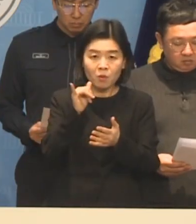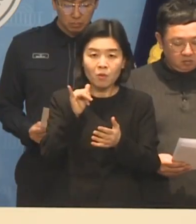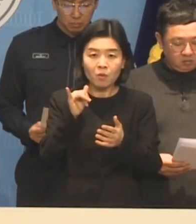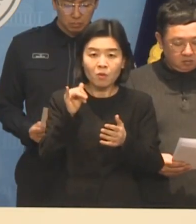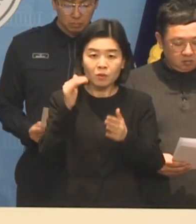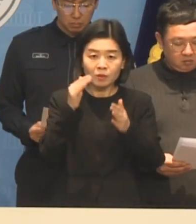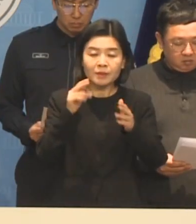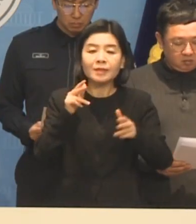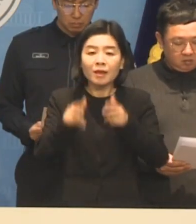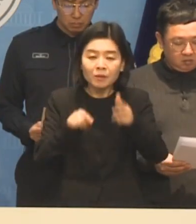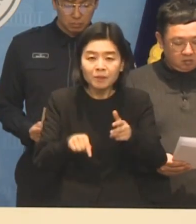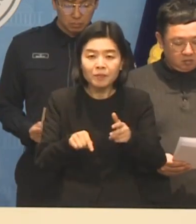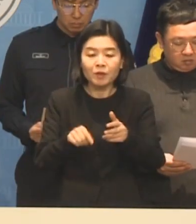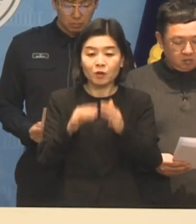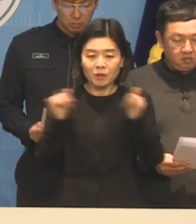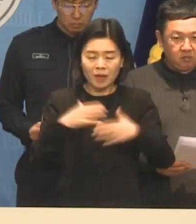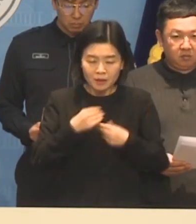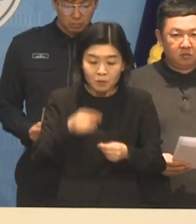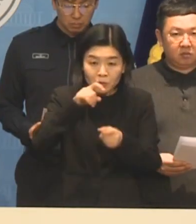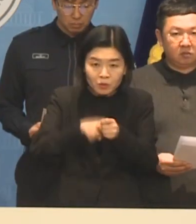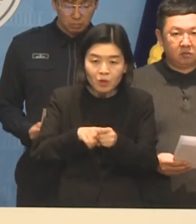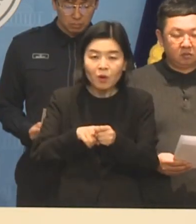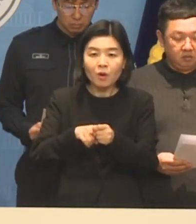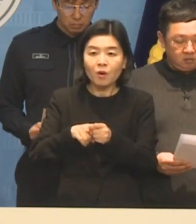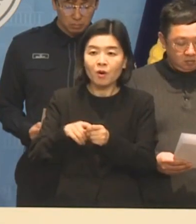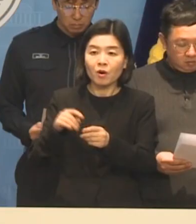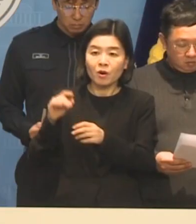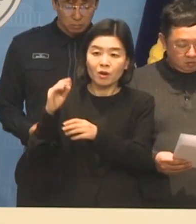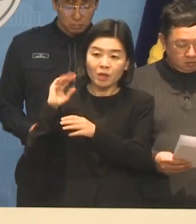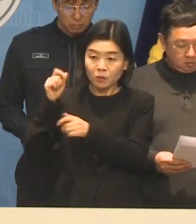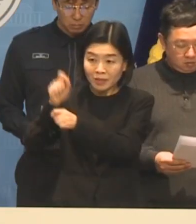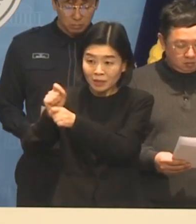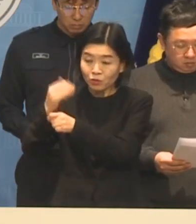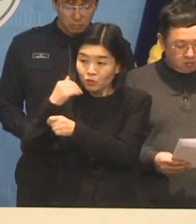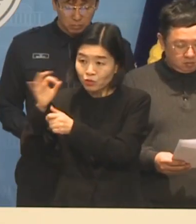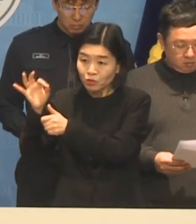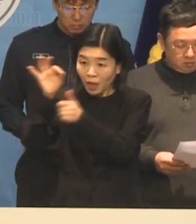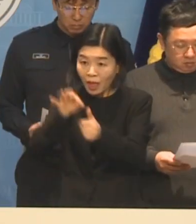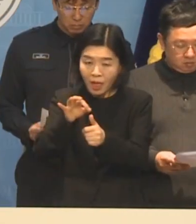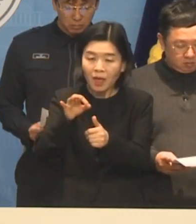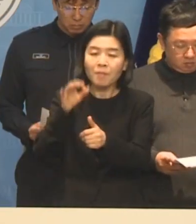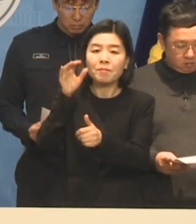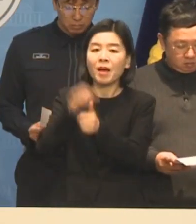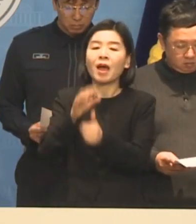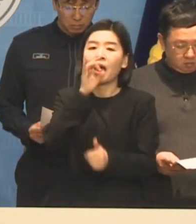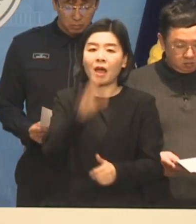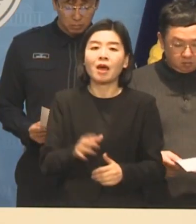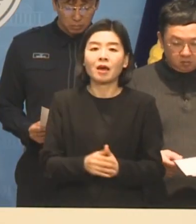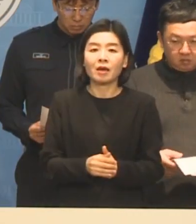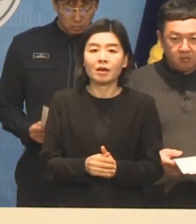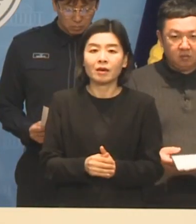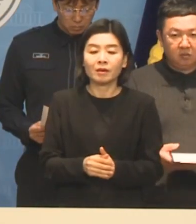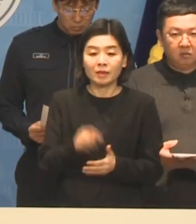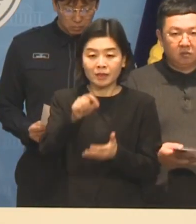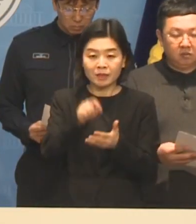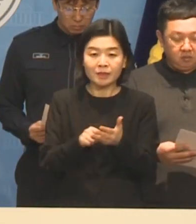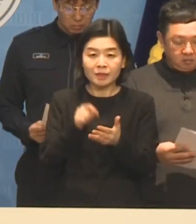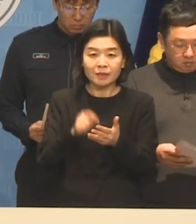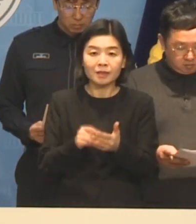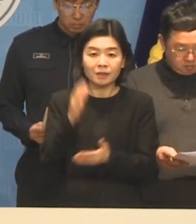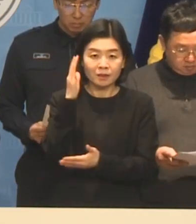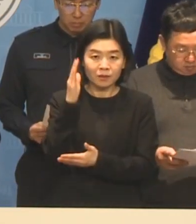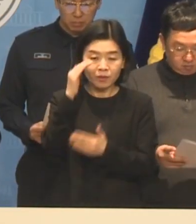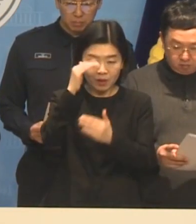낙하산 인사는 절대 안 된다는 말씀을 드립니다. 기자회견문은 공인수 위원장님께서